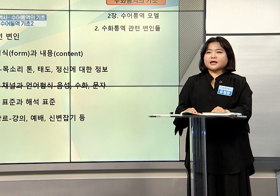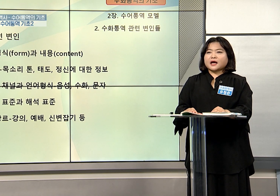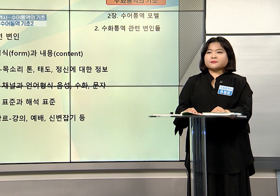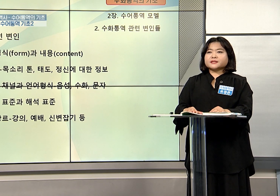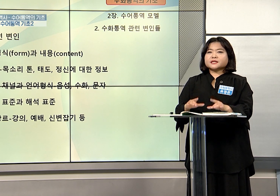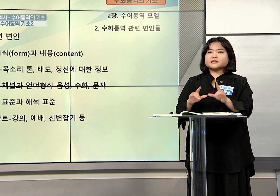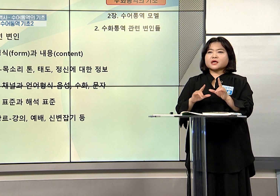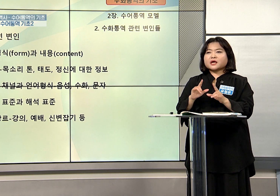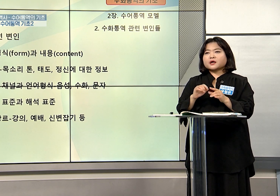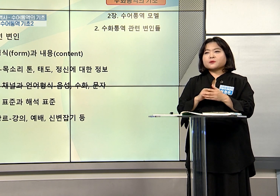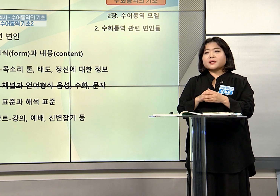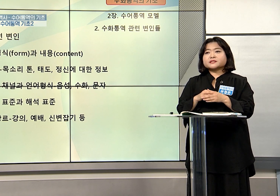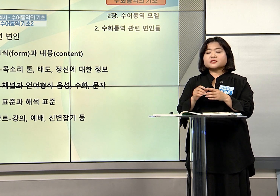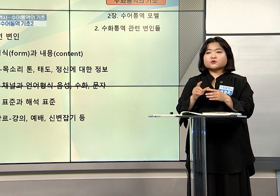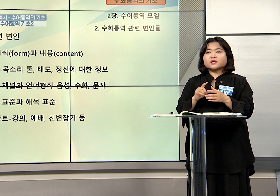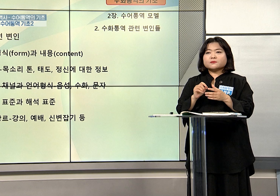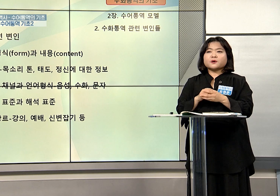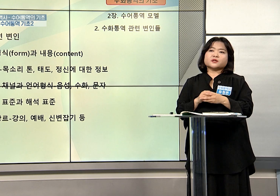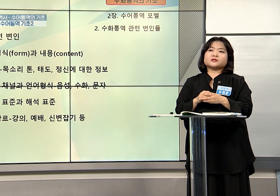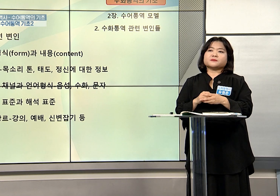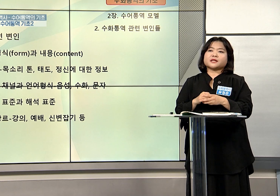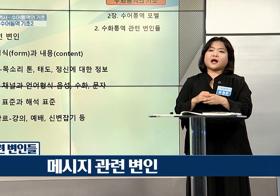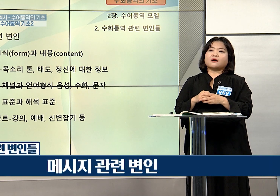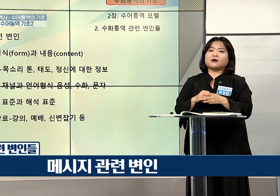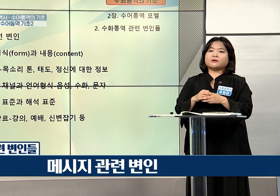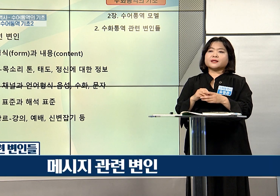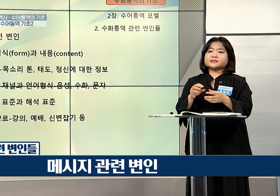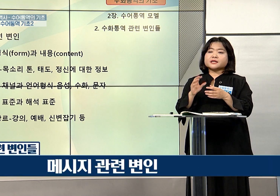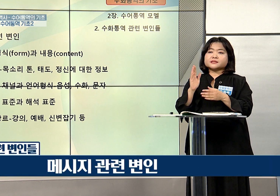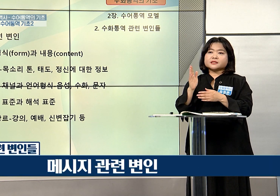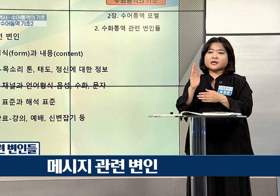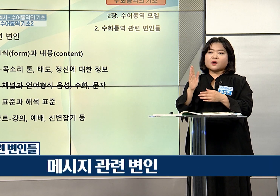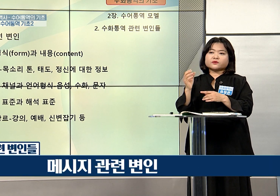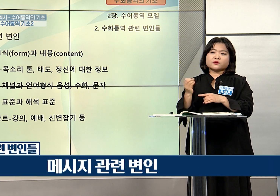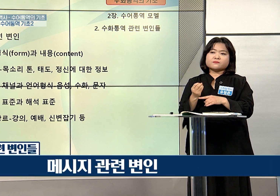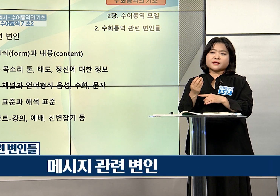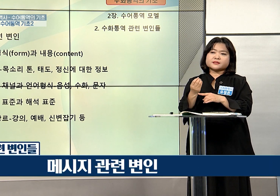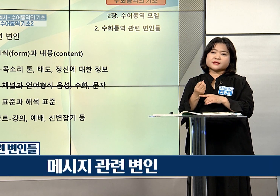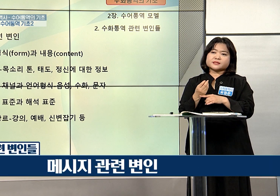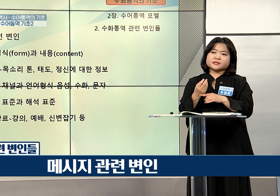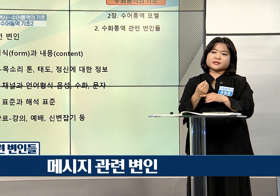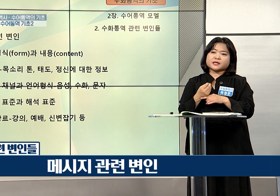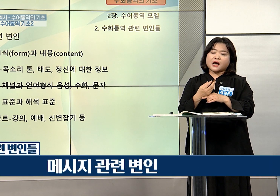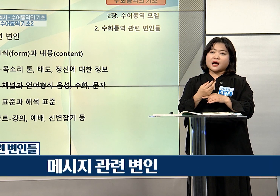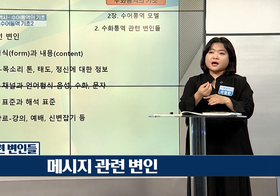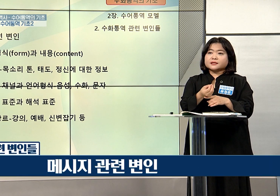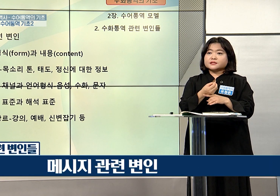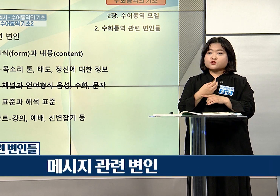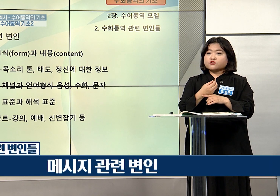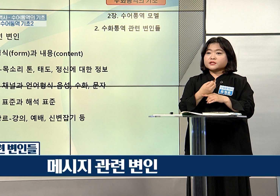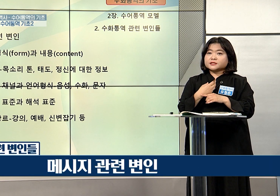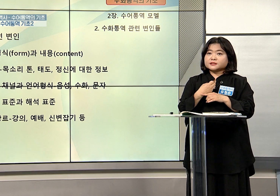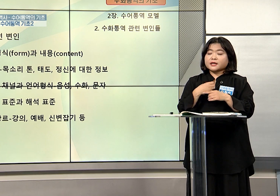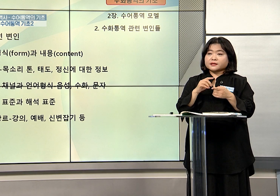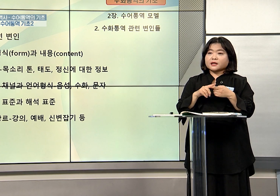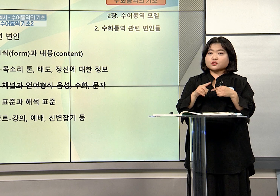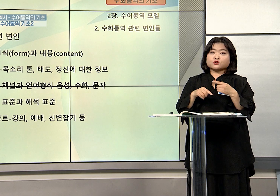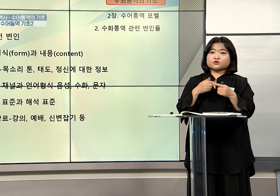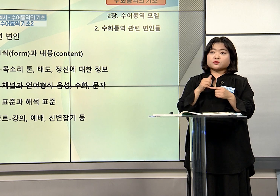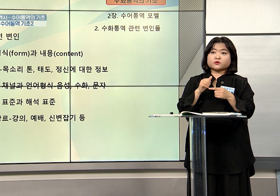자, 메시지 관련 변인입니다. 메시지가 어떤 메시지가 이제 주어지느냐에 따라서